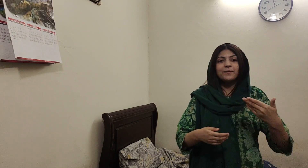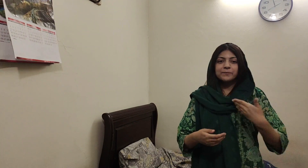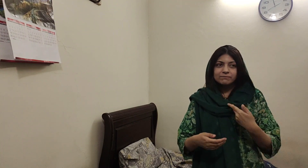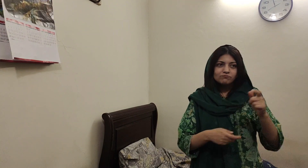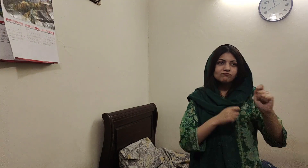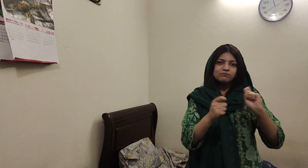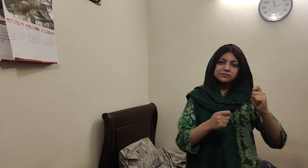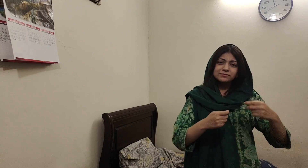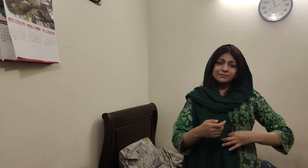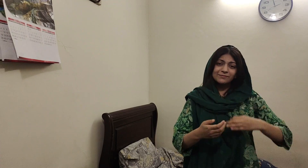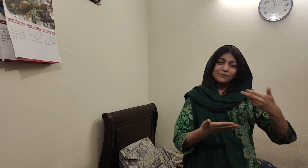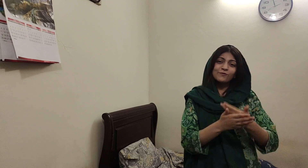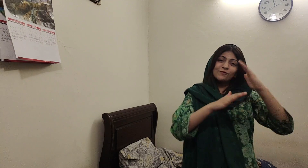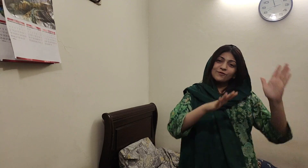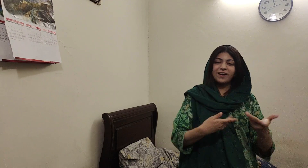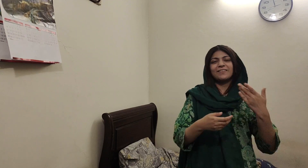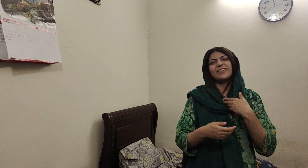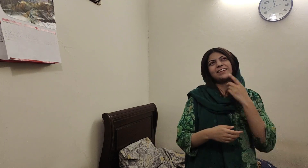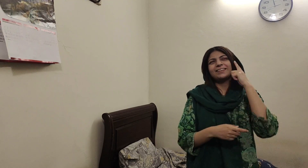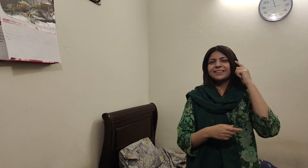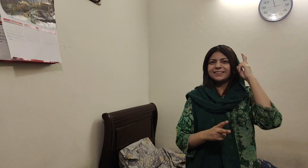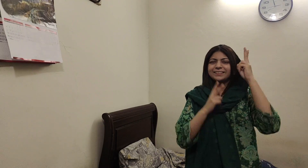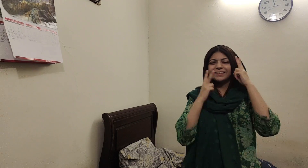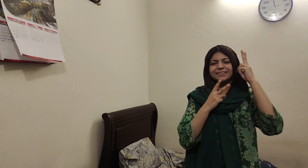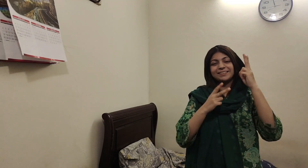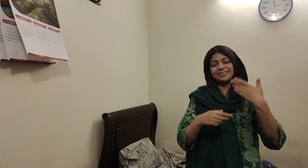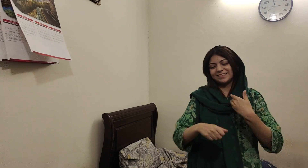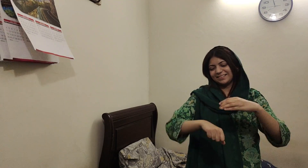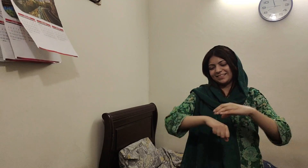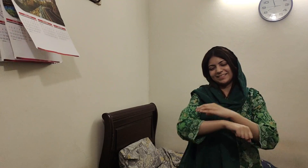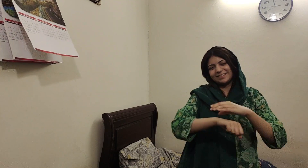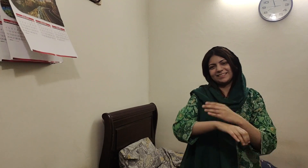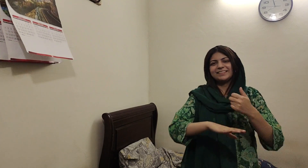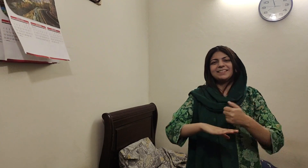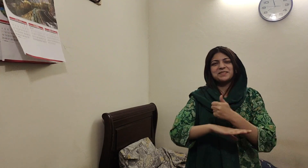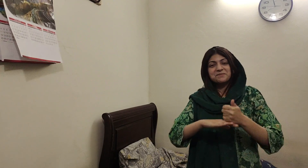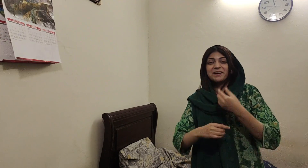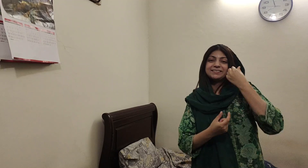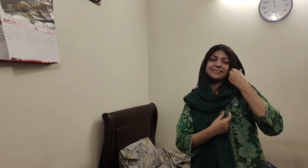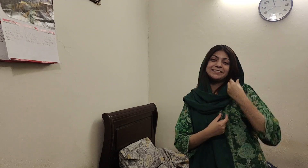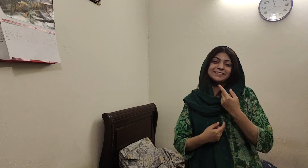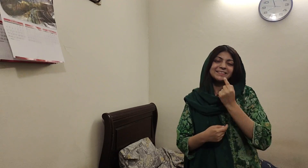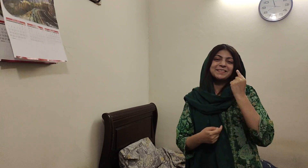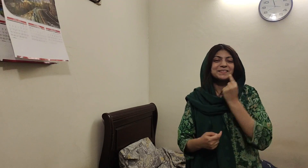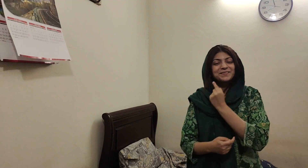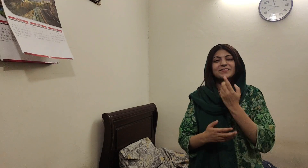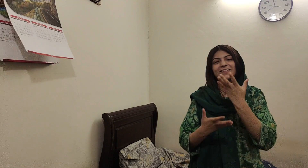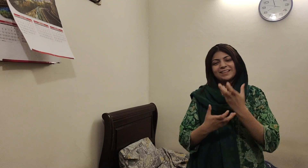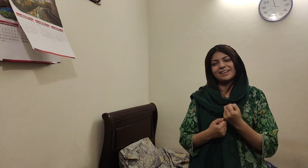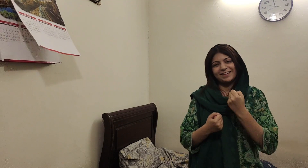न्यू ड्रेसेस लेंगे, देन हम न्यू ड्रेसेस की शॉपिंग कर लेते हैं, देन फिर हम सोचते हैं कि साथ मैचिंग चूड़ियाँ, बैंगल्स,